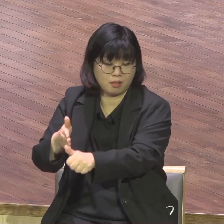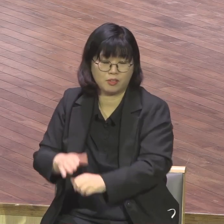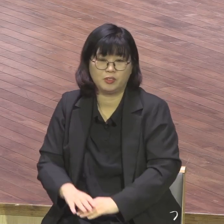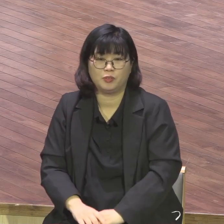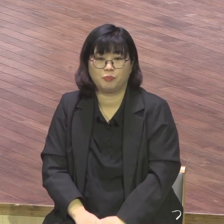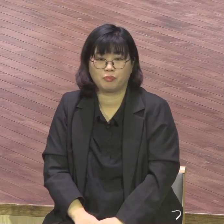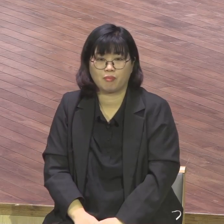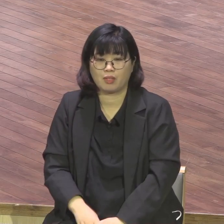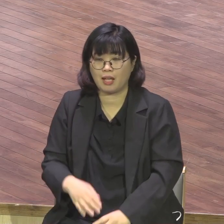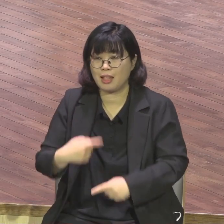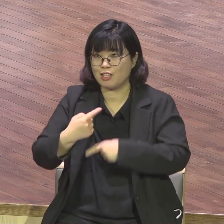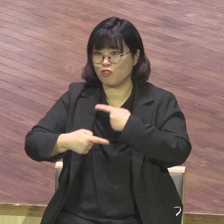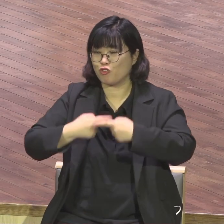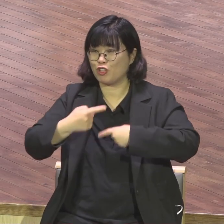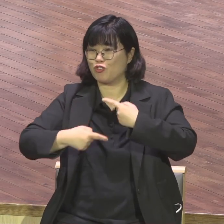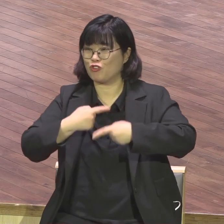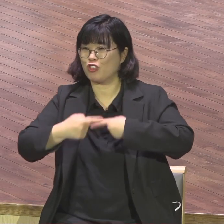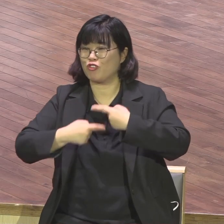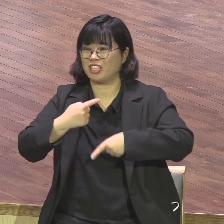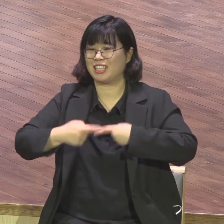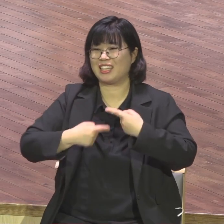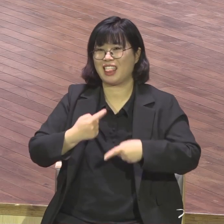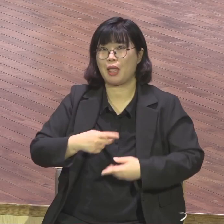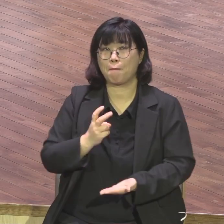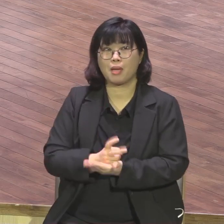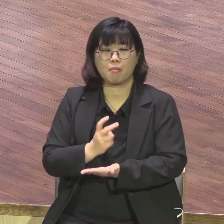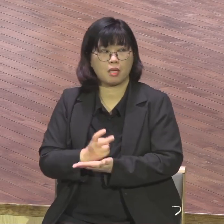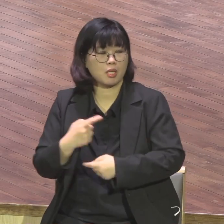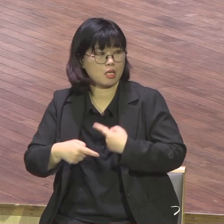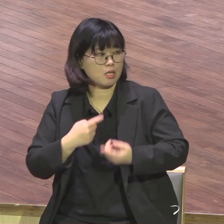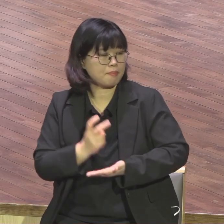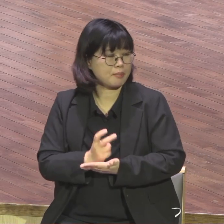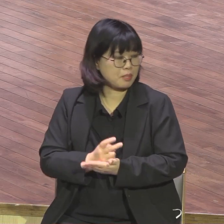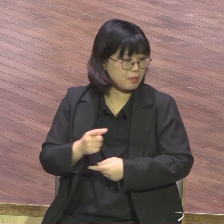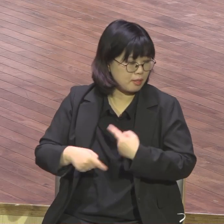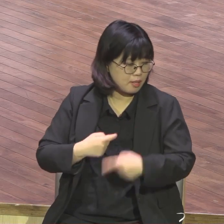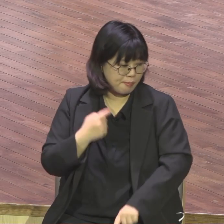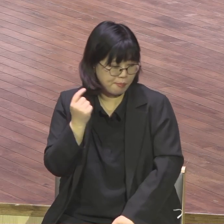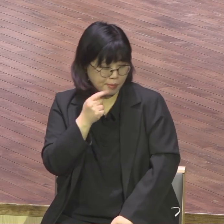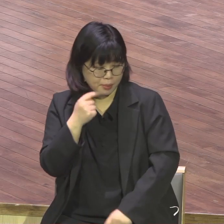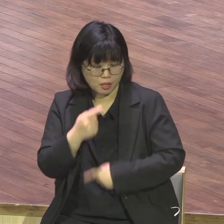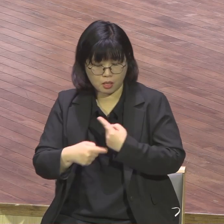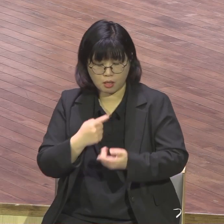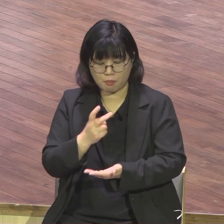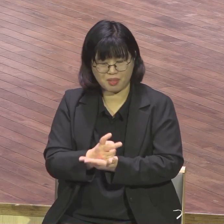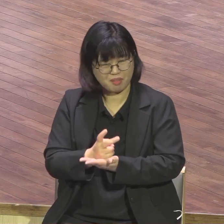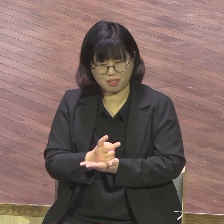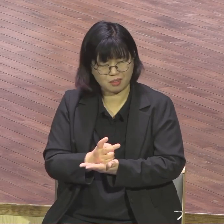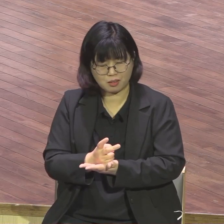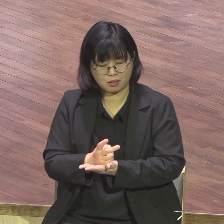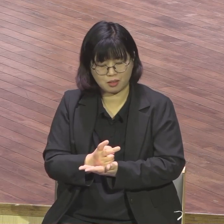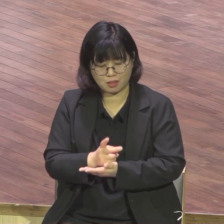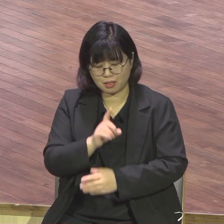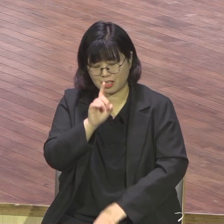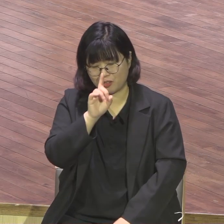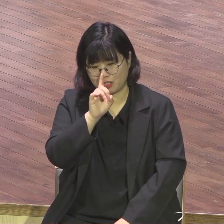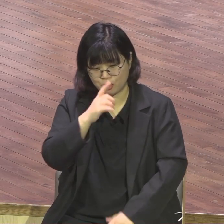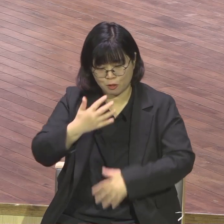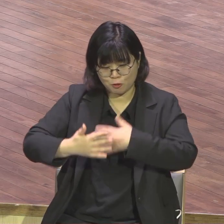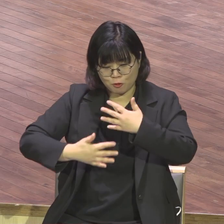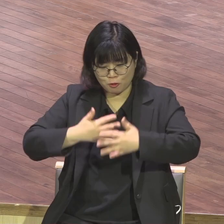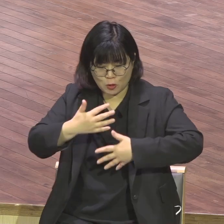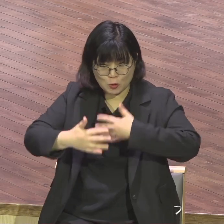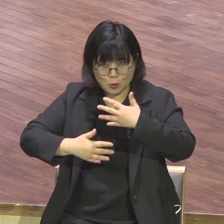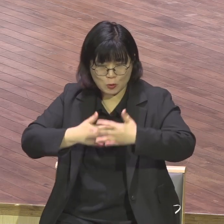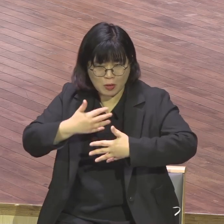복음이 안 나오고 율법이 나오고 부정기만 나오고, 아, 이 사람 은혜를 못 받은 사람이구나 그래 판단하면 정확한 답입니다. 그런 사람은